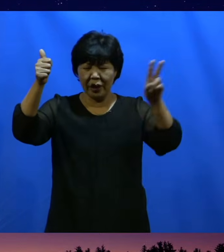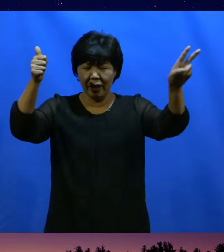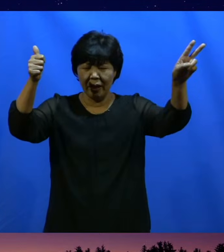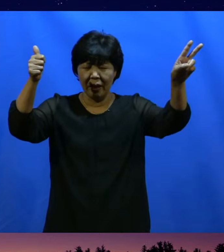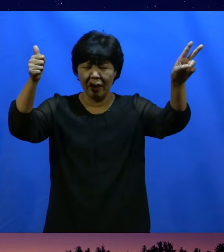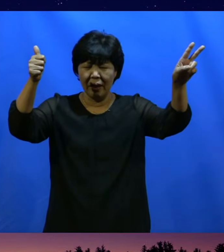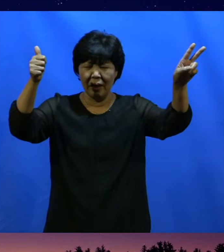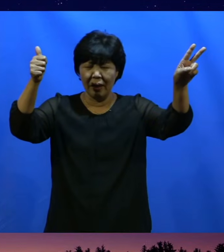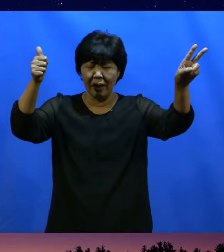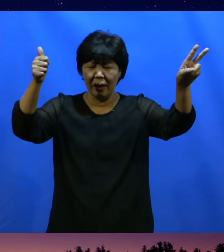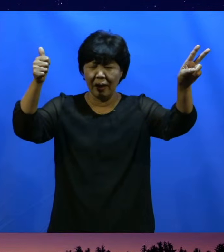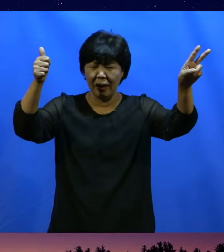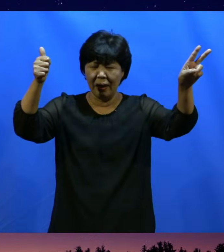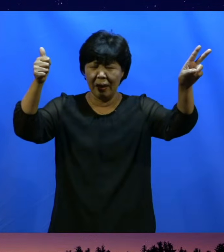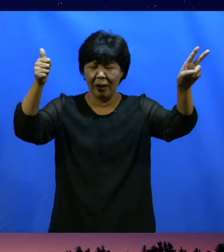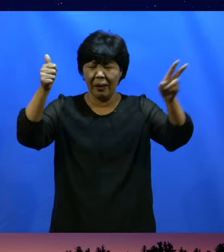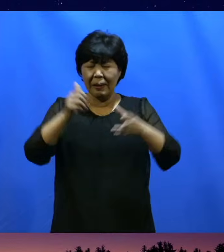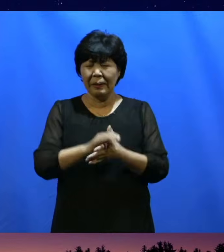주여